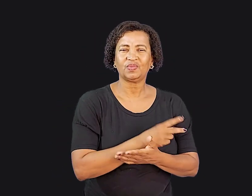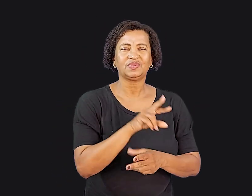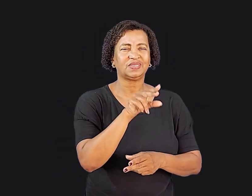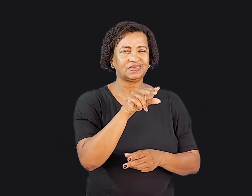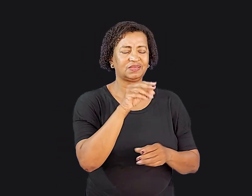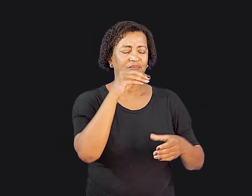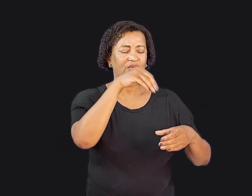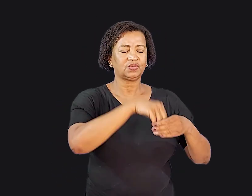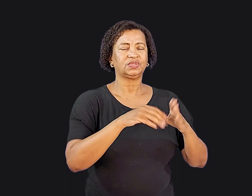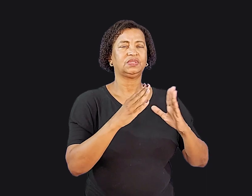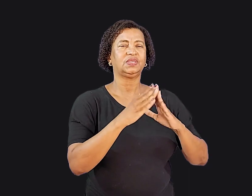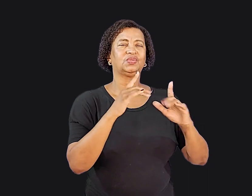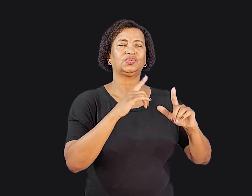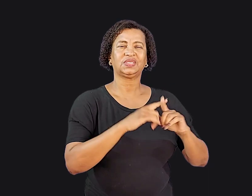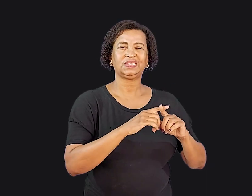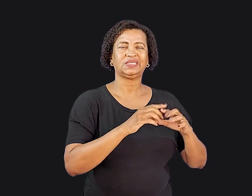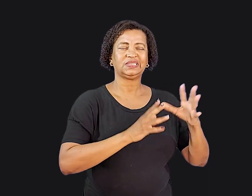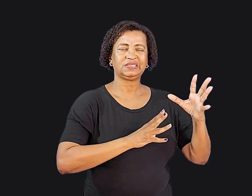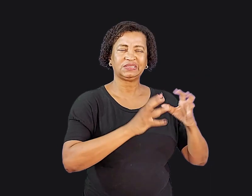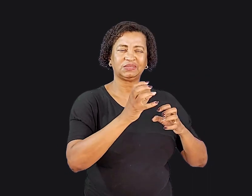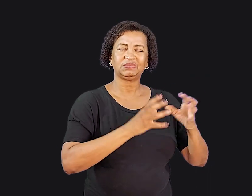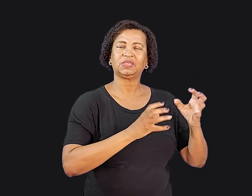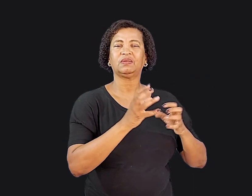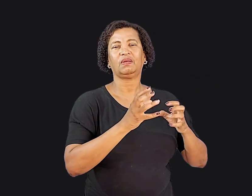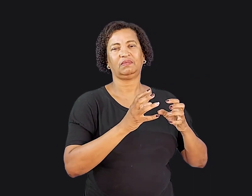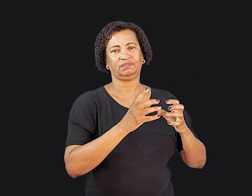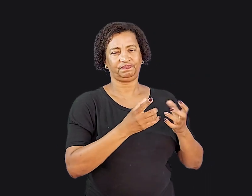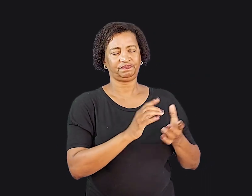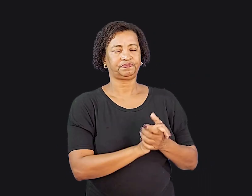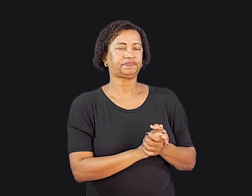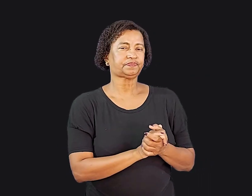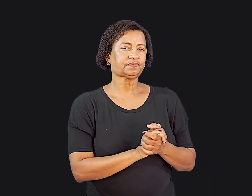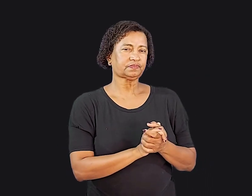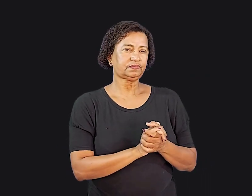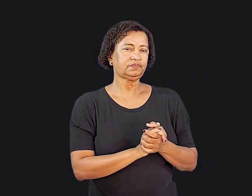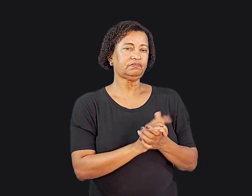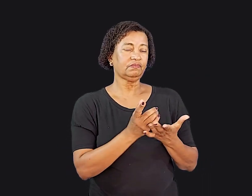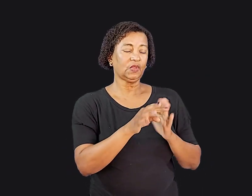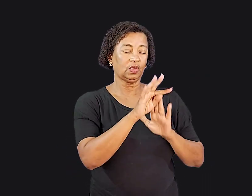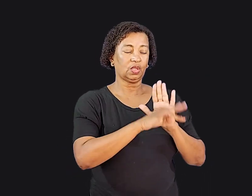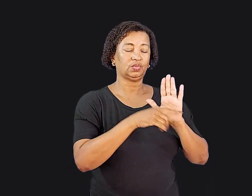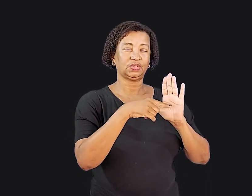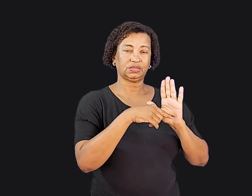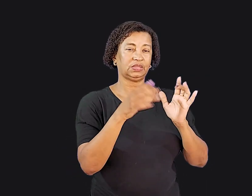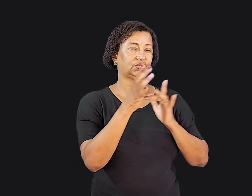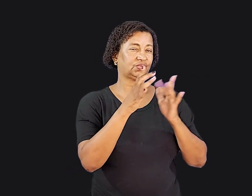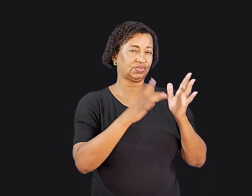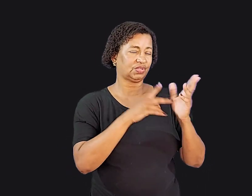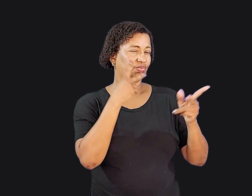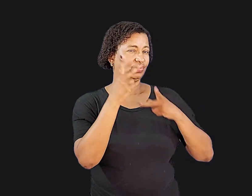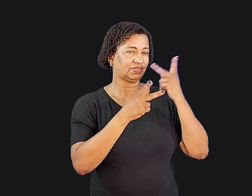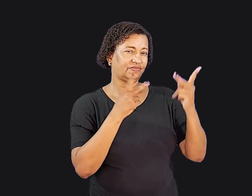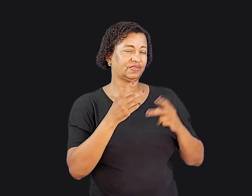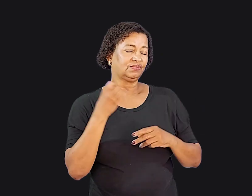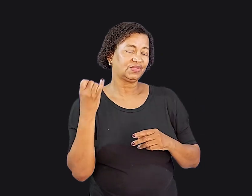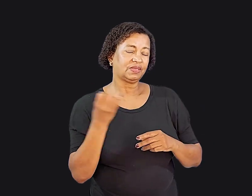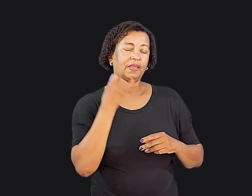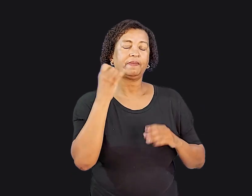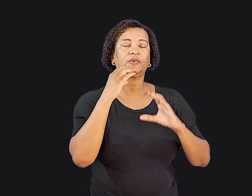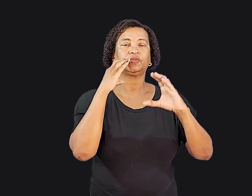e são como bactérias que se multiplicam no escuro porque não suportam a luz. Nessa passagem, Jesus está destacando a importância da comunicação